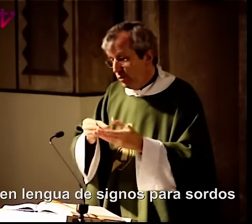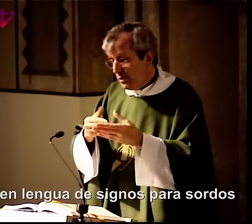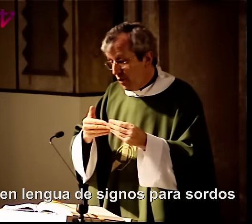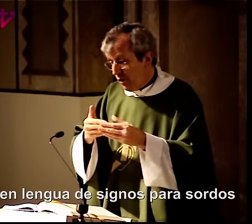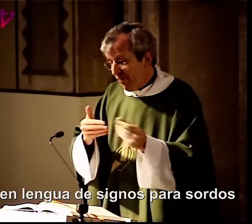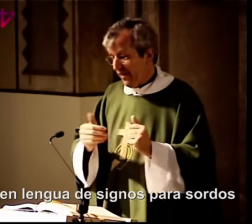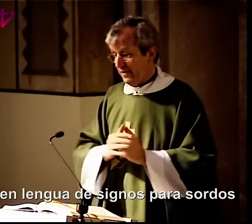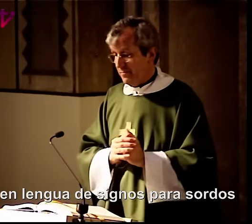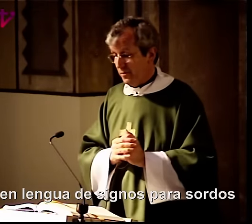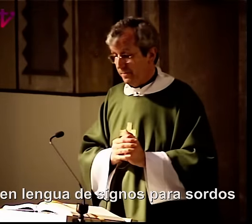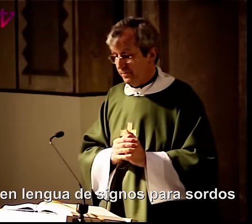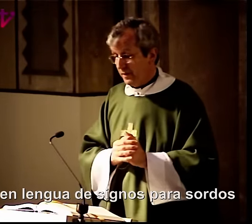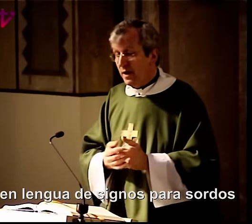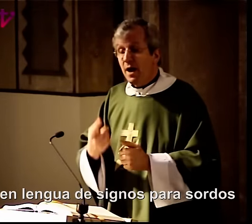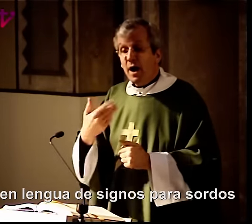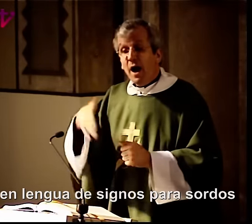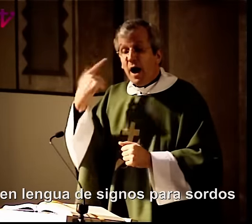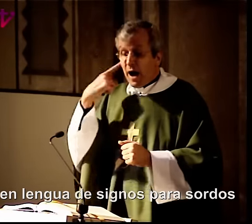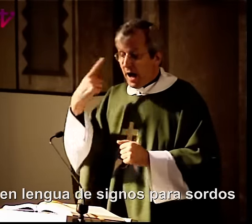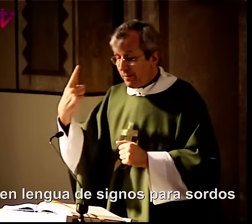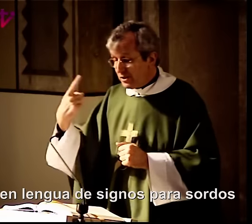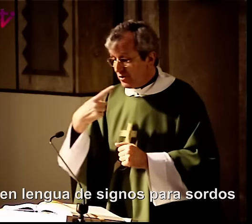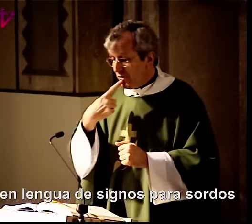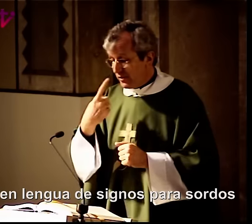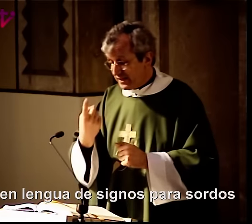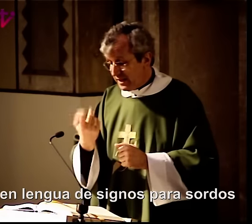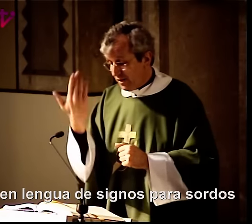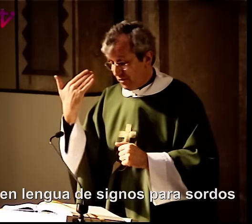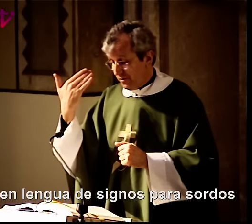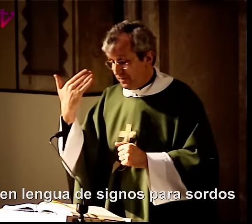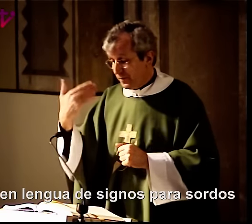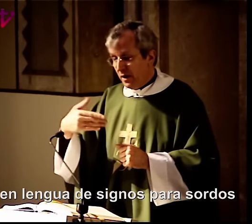último céntimo. Habéis oído que se dijo,